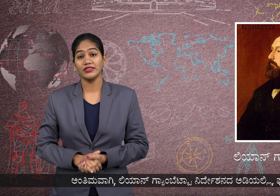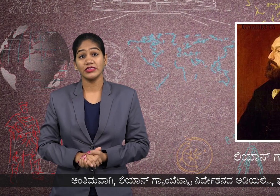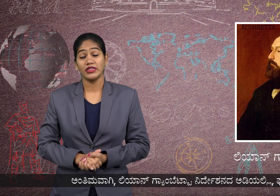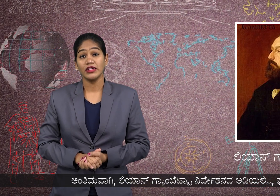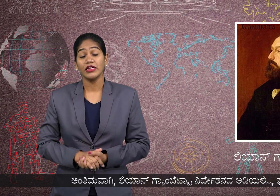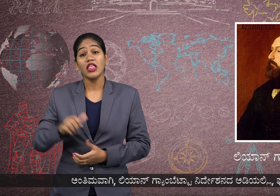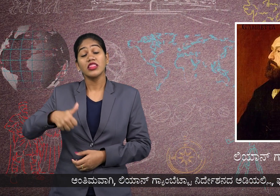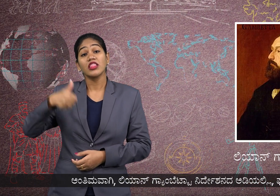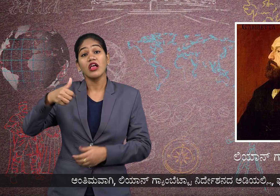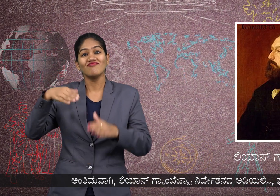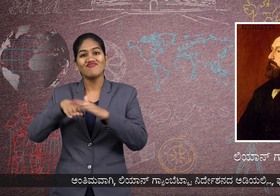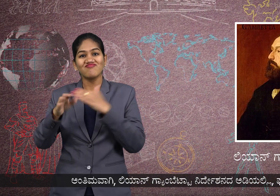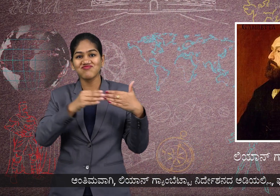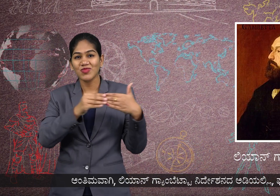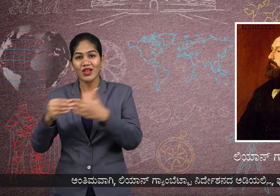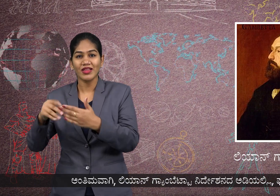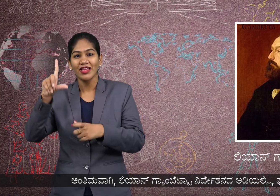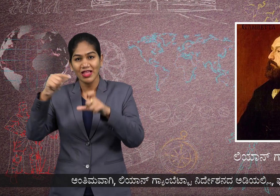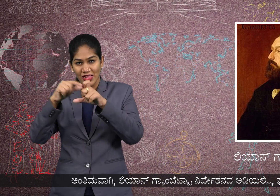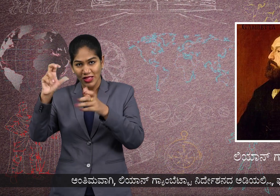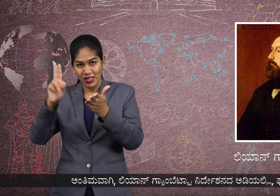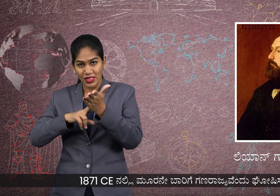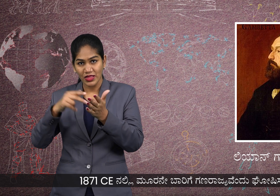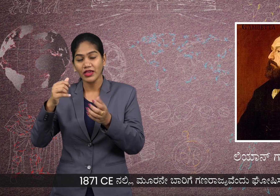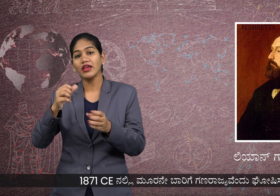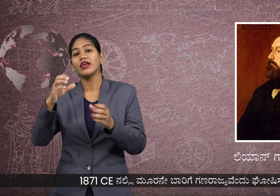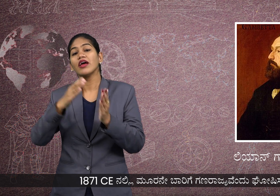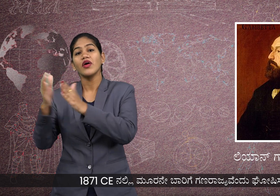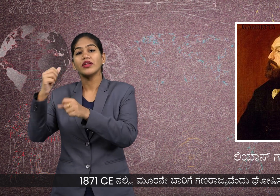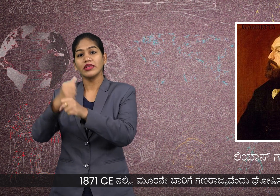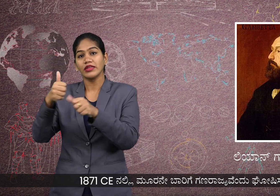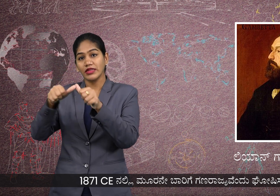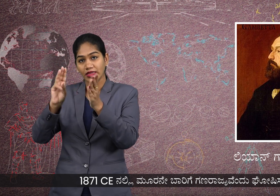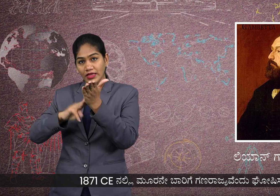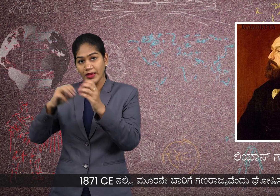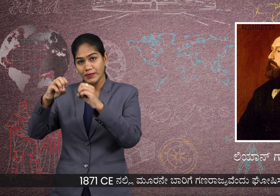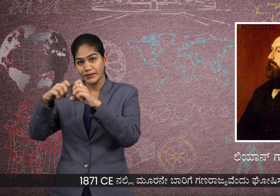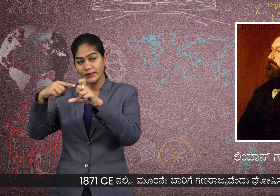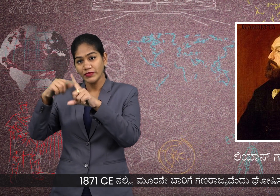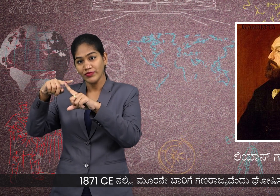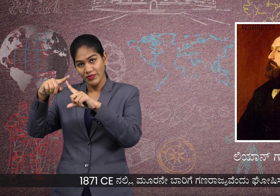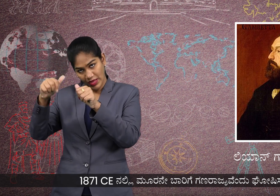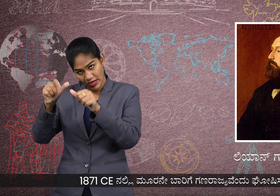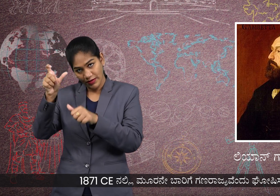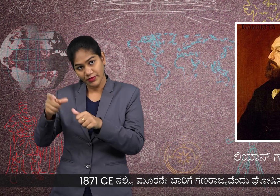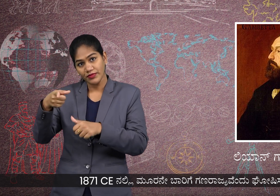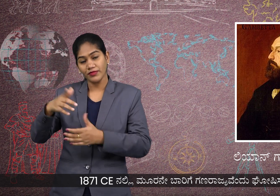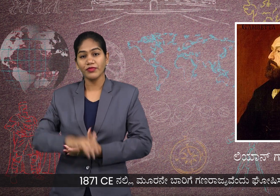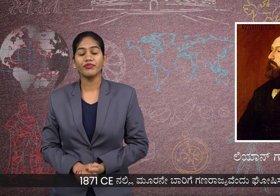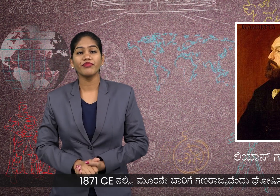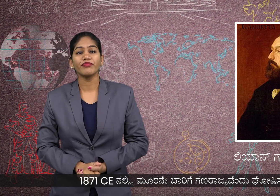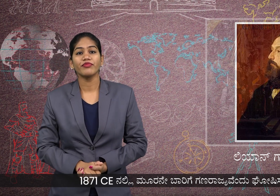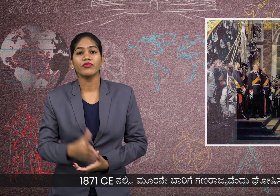ಅಂತಿಮವಾಗಿ ಲಿಯಾನ್ ಗ್ಯಾಂಬೆಟ್ಟಾ ನಿರ್ದೇಶನದ ಅಡಿಯಲ್ಲಿ ಫ್ರಾನ್ಸ್ ಅನ್ನ 1871 ಸಿನಲ್ಲಿ ಮೂರನೇ ಬಾರಿಗೆ